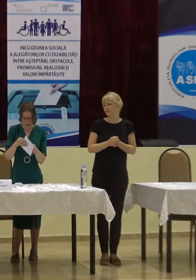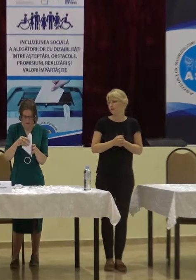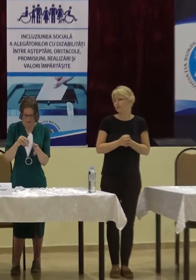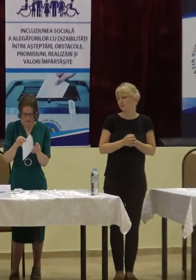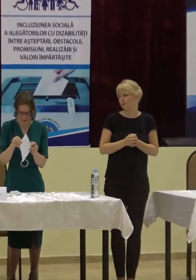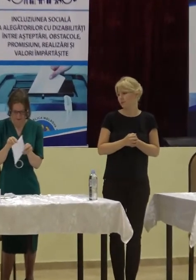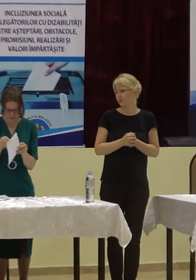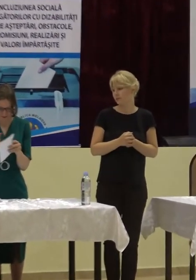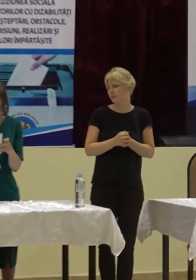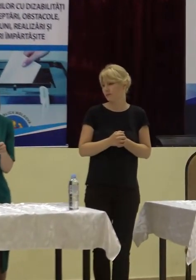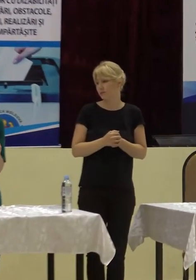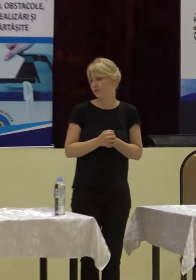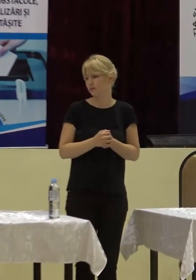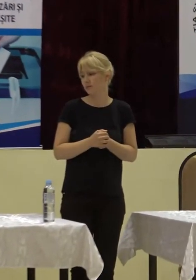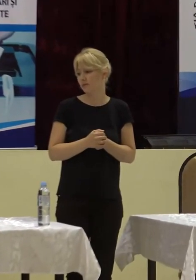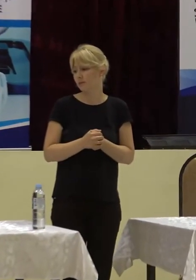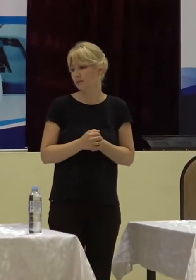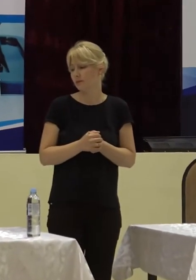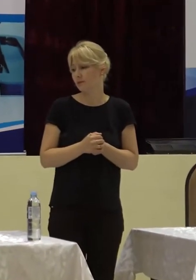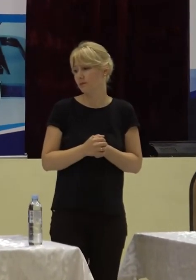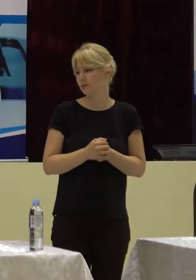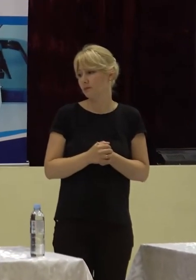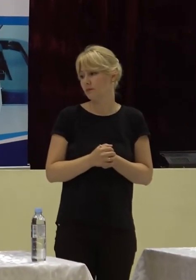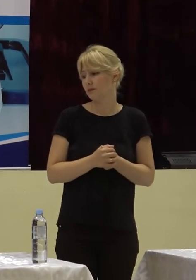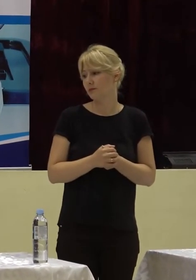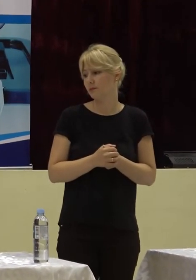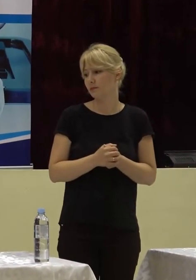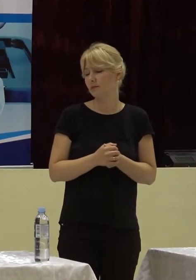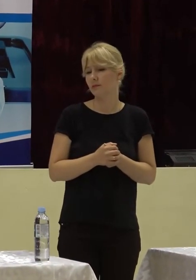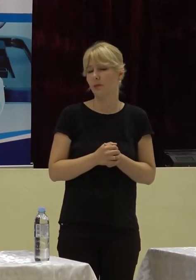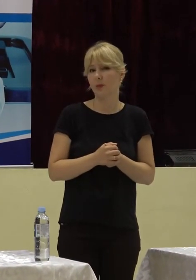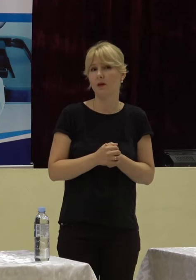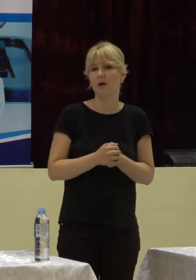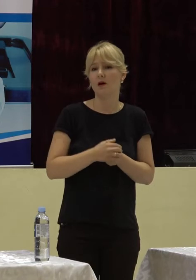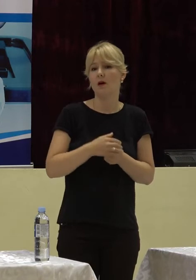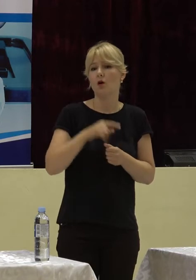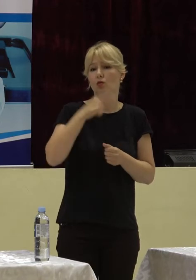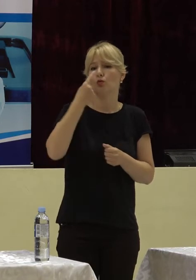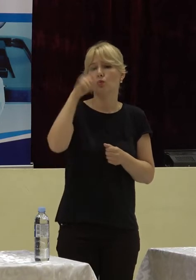rog să ne spuneți numărul întrebării și noi o vom proiecta imediat pe ecran.